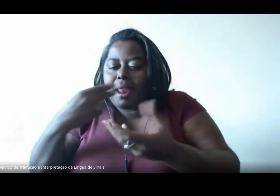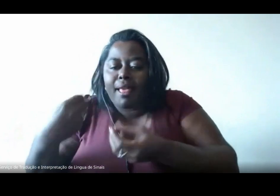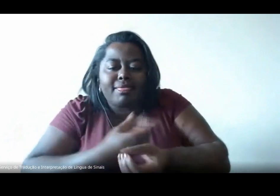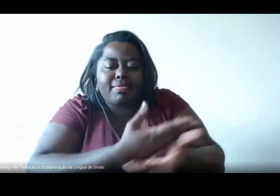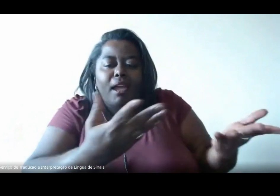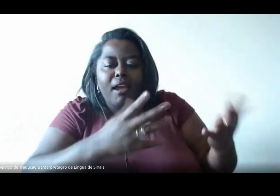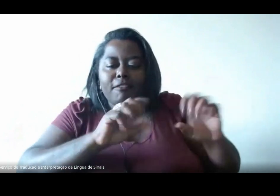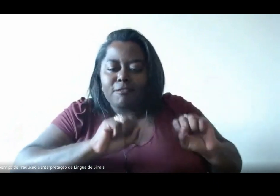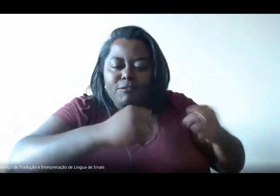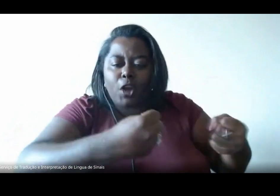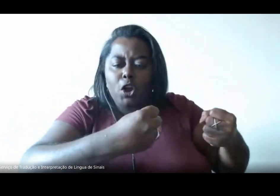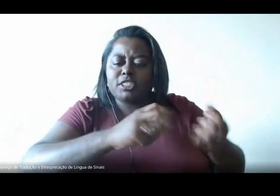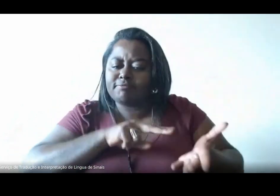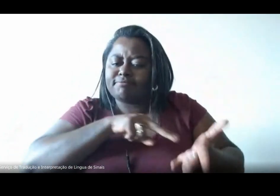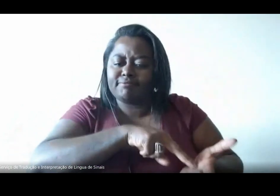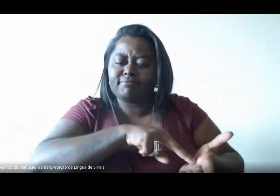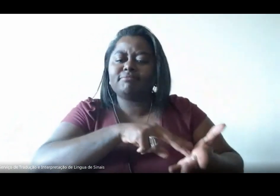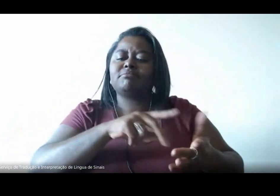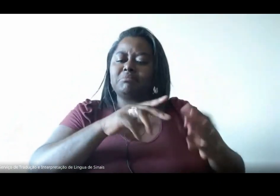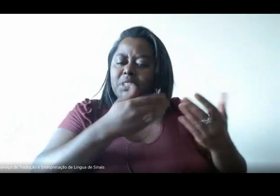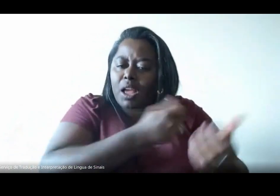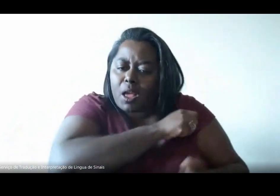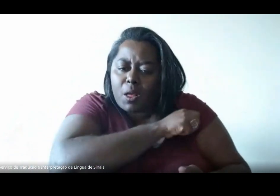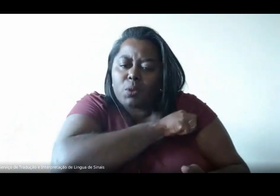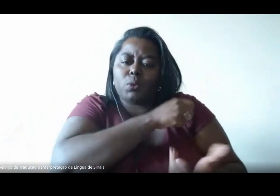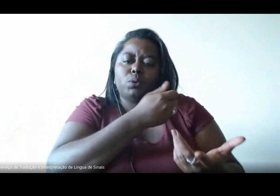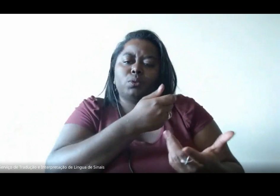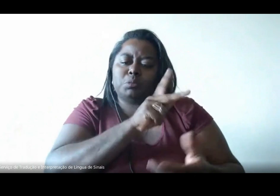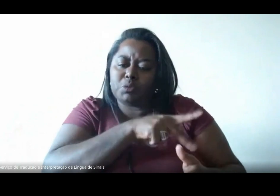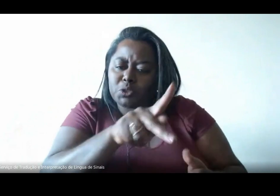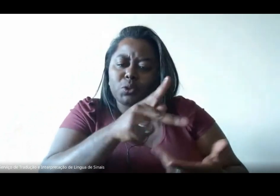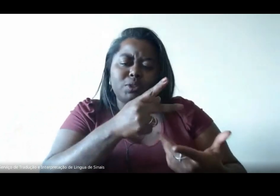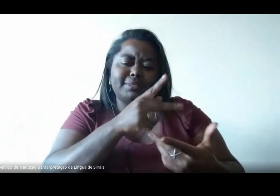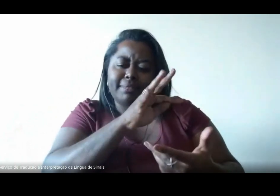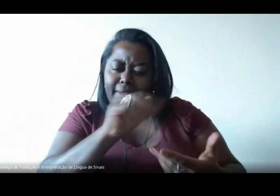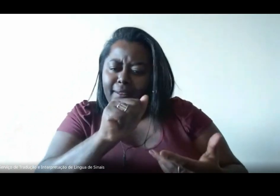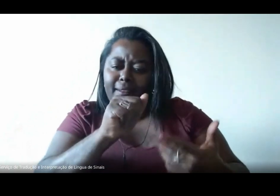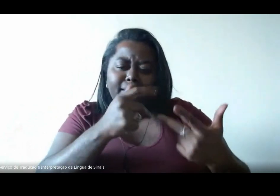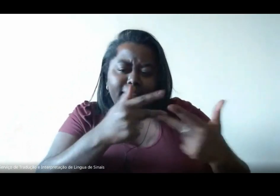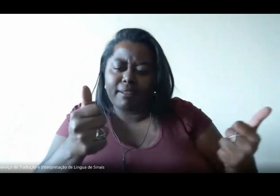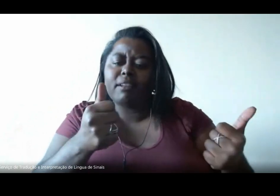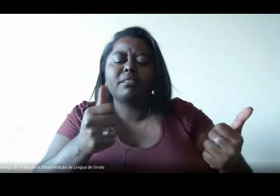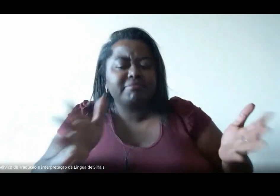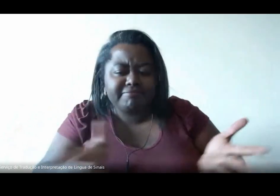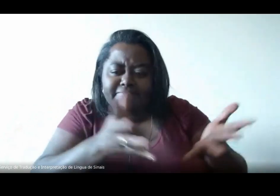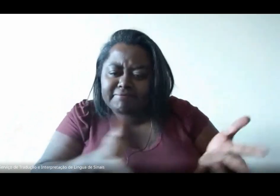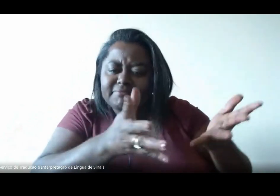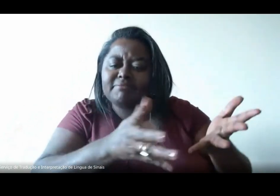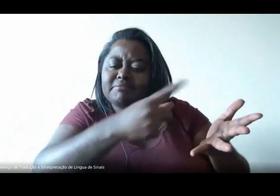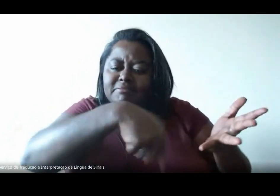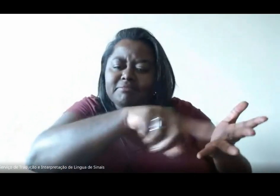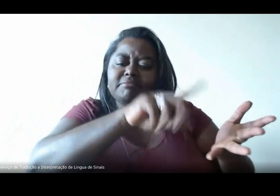todos, professores, pesquisadores, estudantes, técnicos administrativos ligados à educação, né?